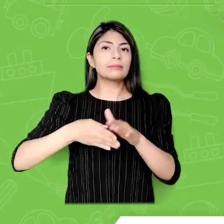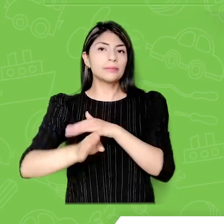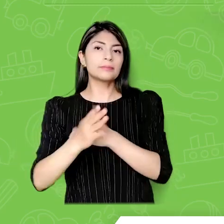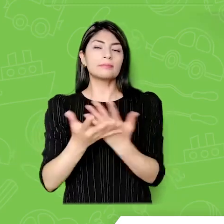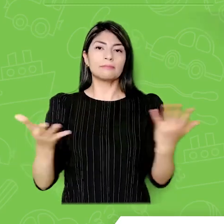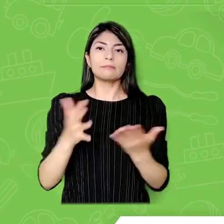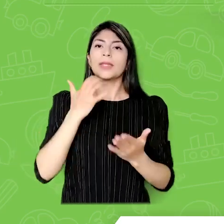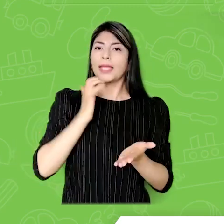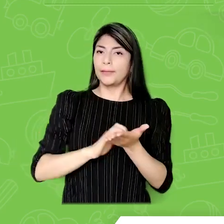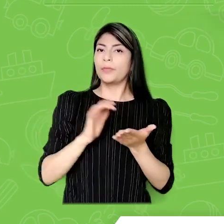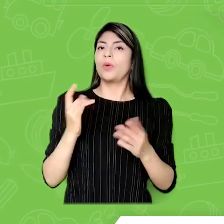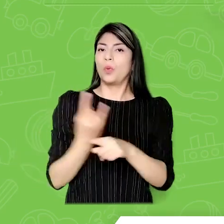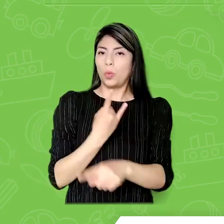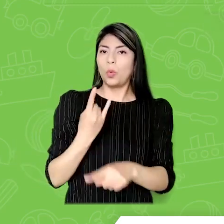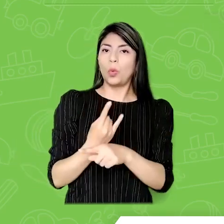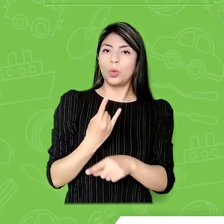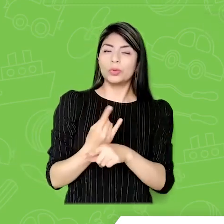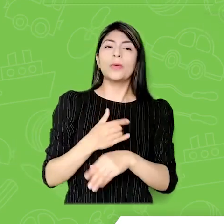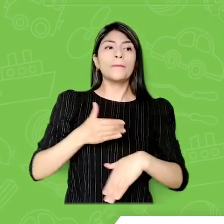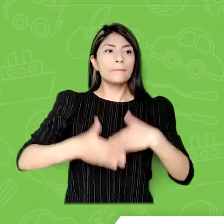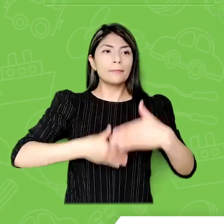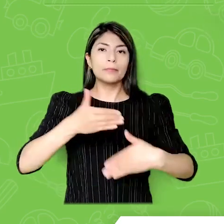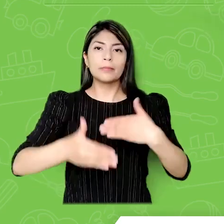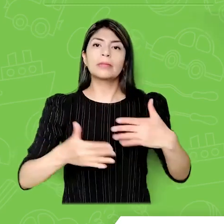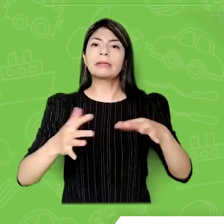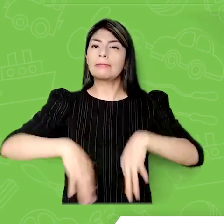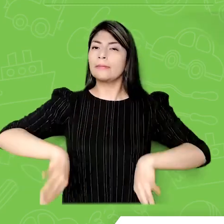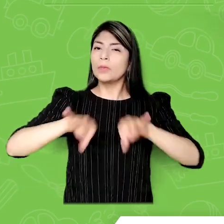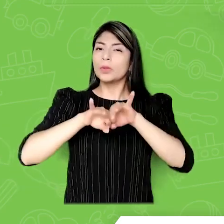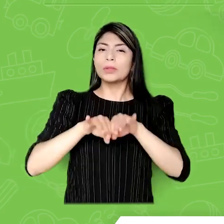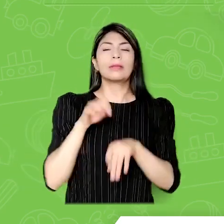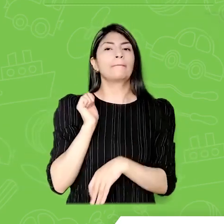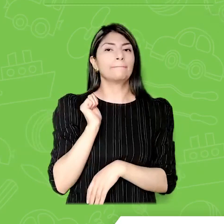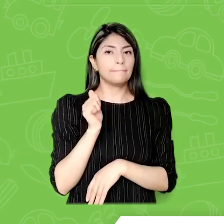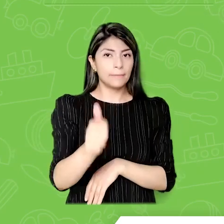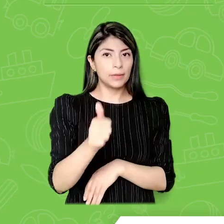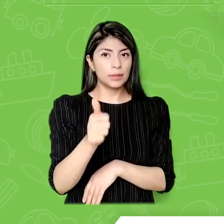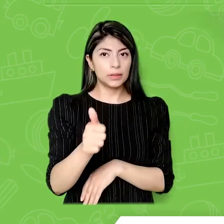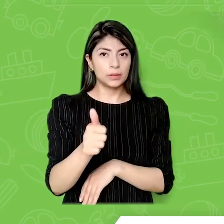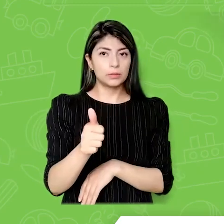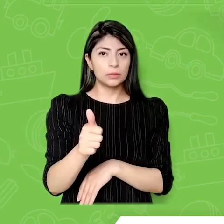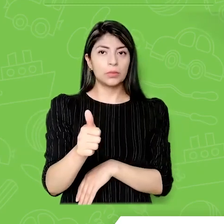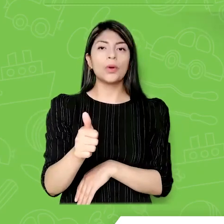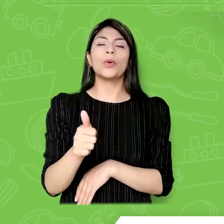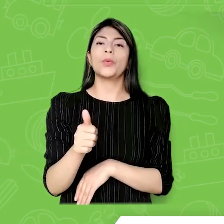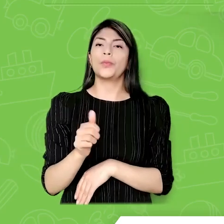los asumirá de manera obligatoria el aspirante. Artículo